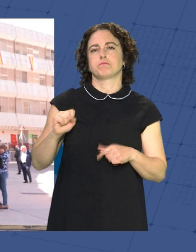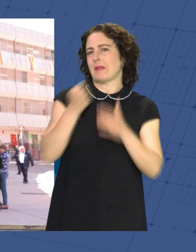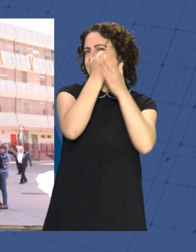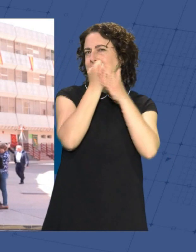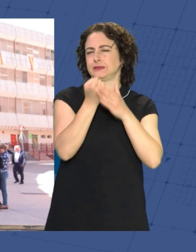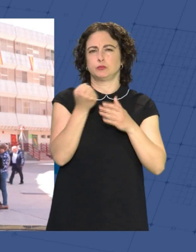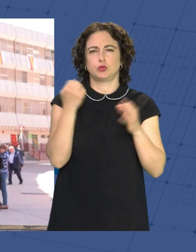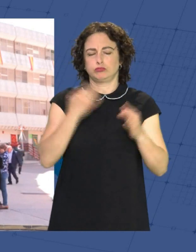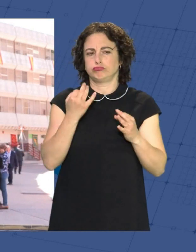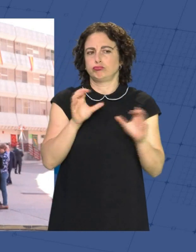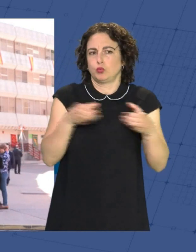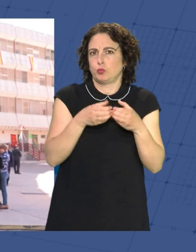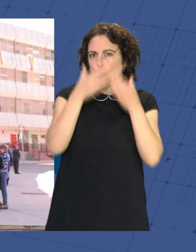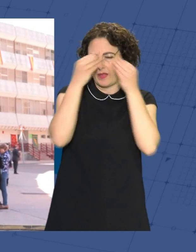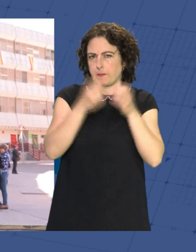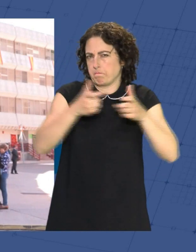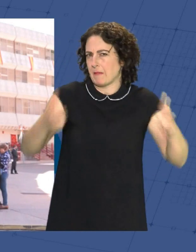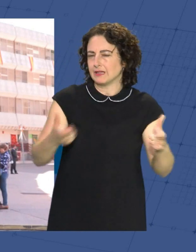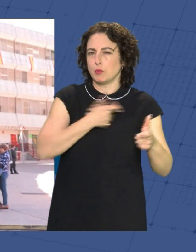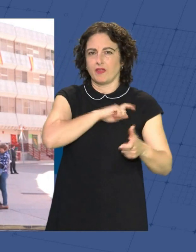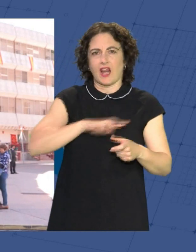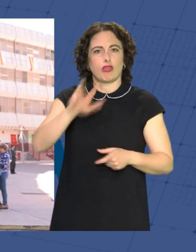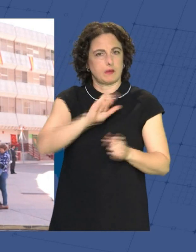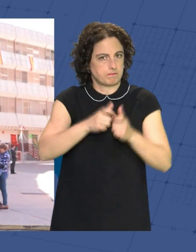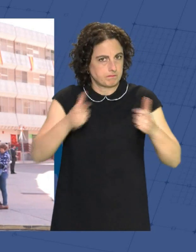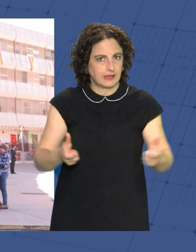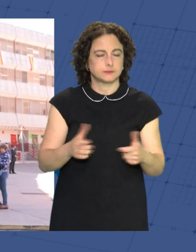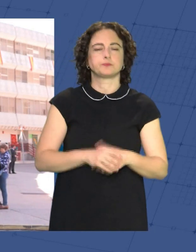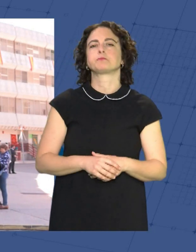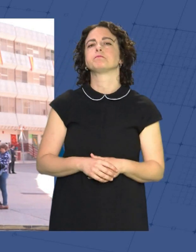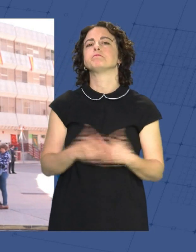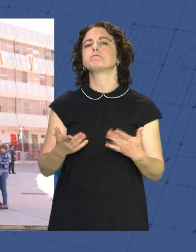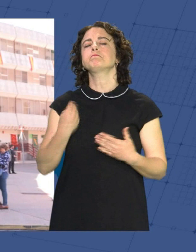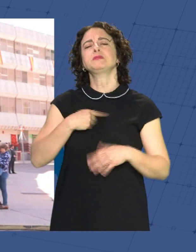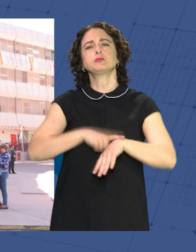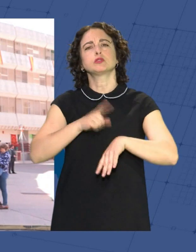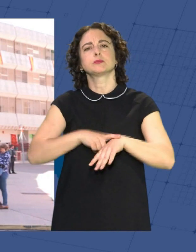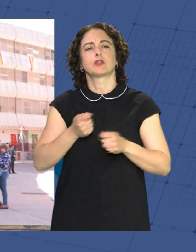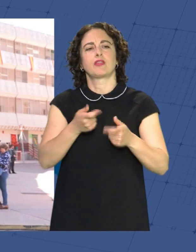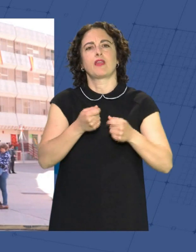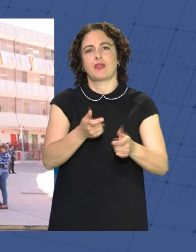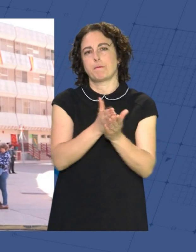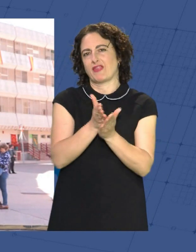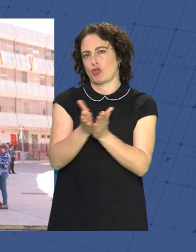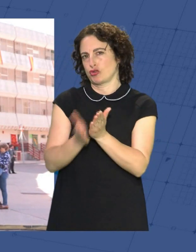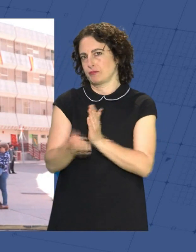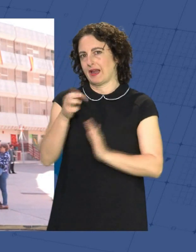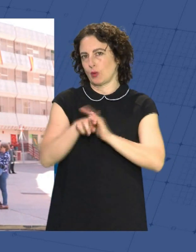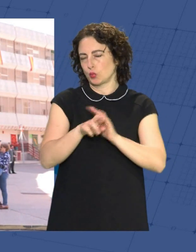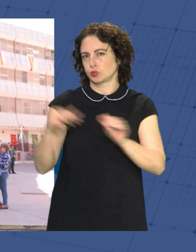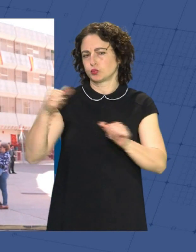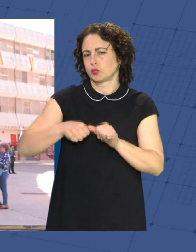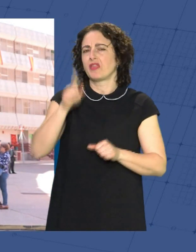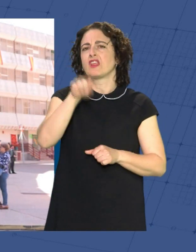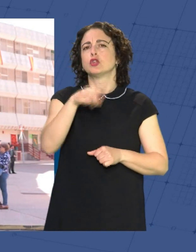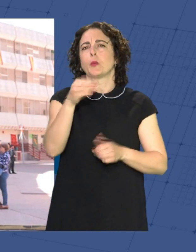de número de efectivos de Guardia Civil y de Policía Nacional y, al mismo tiempo, se le está dotando de mayores medios. Durante estos años se han invertido